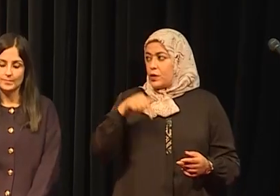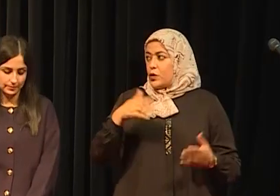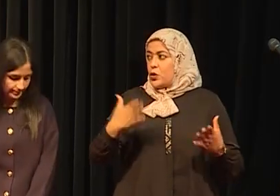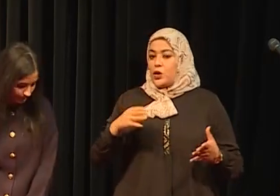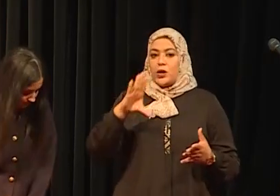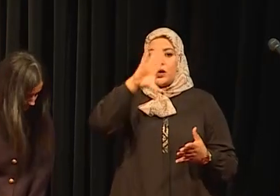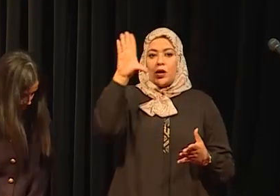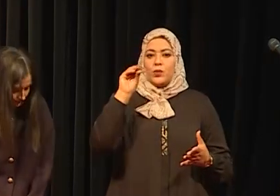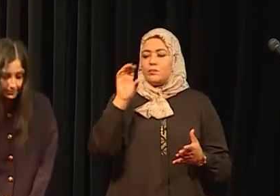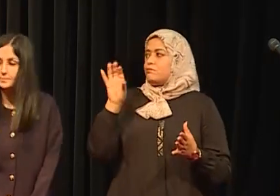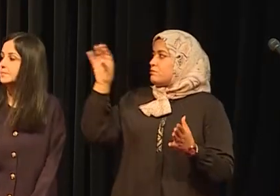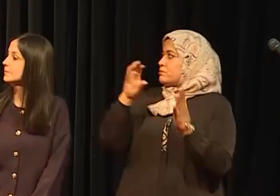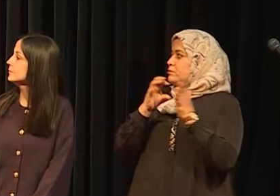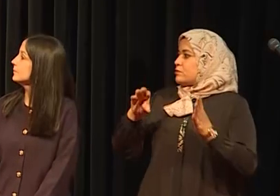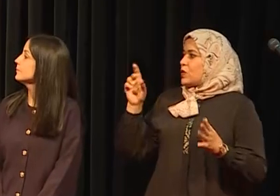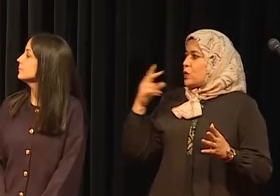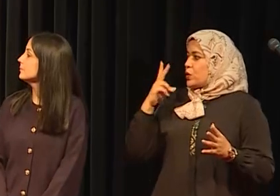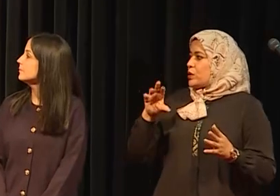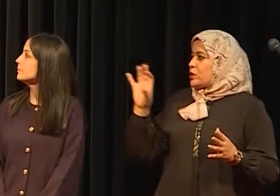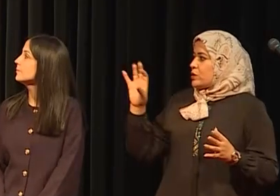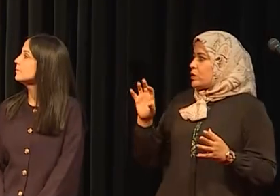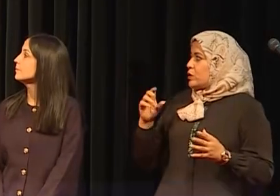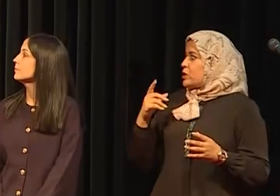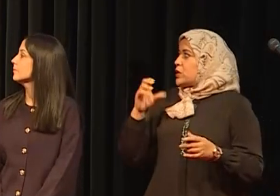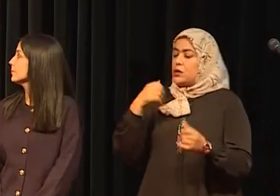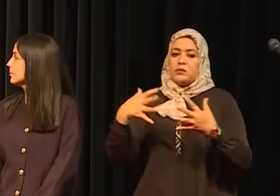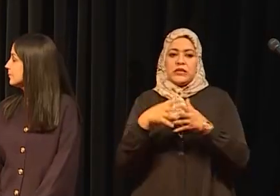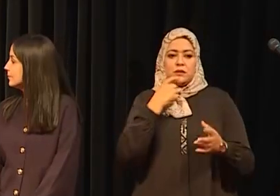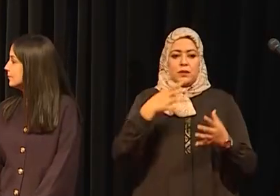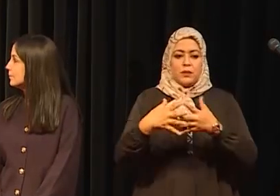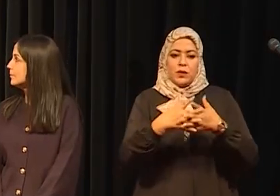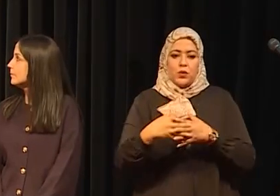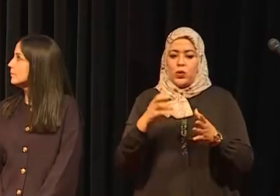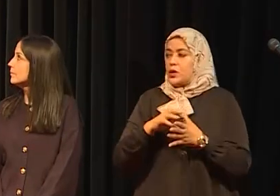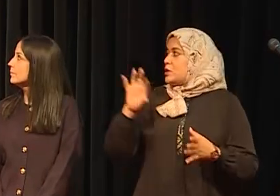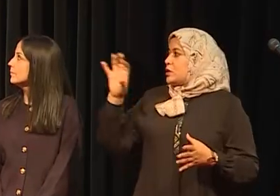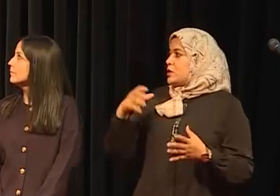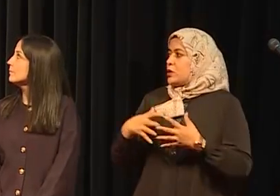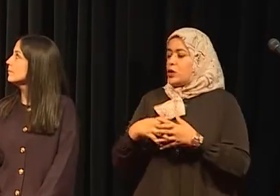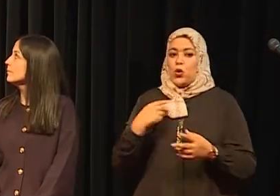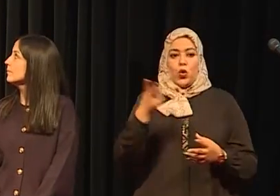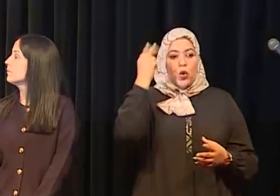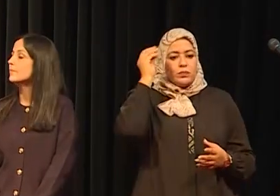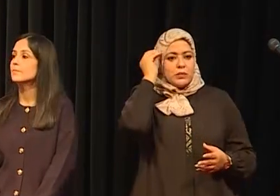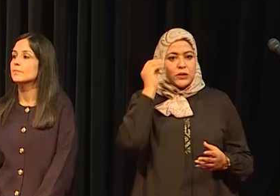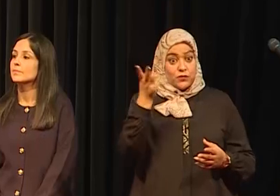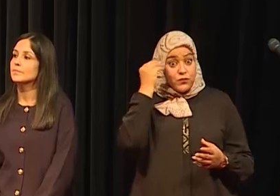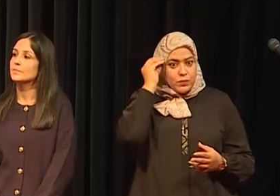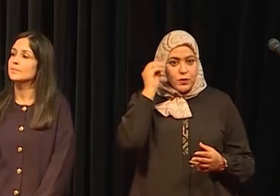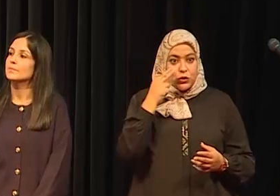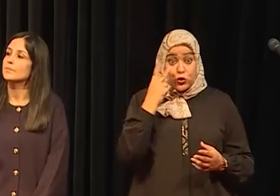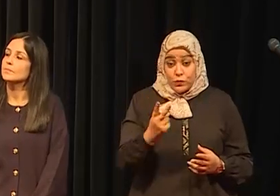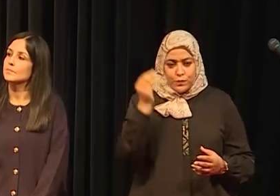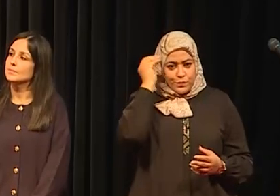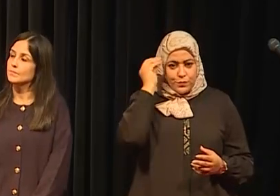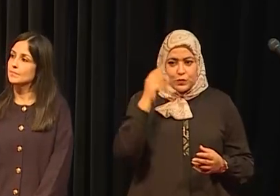اللوغو اللي عندنا هنايا عندنا اللوغو ديال سين دي بي وعندنا اللوغو ديال كون على بال، وفي هذه كون على